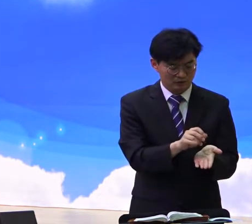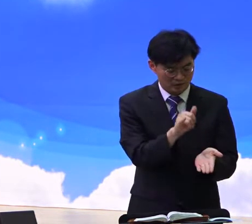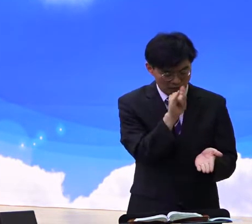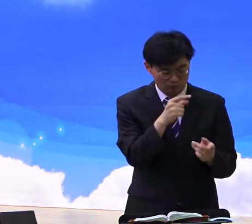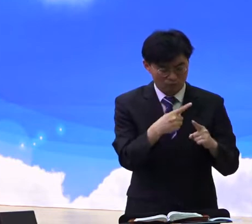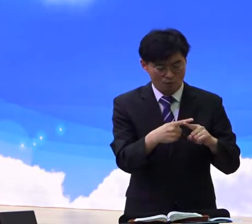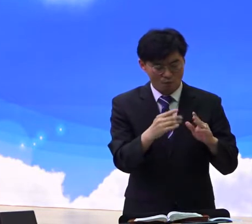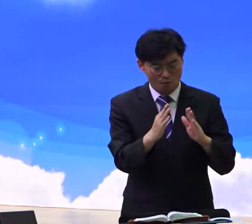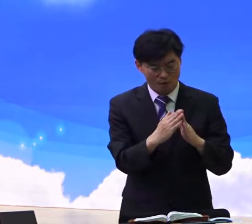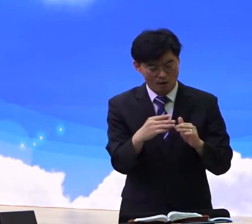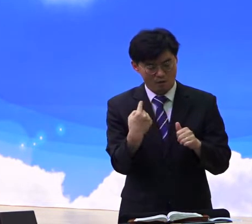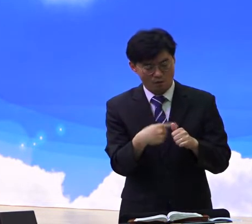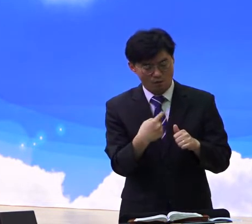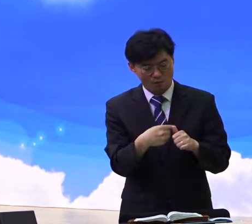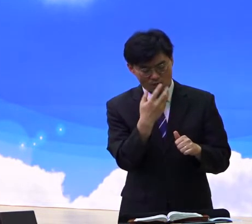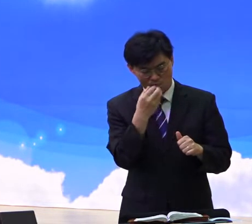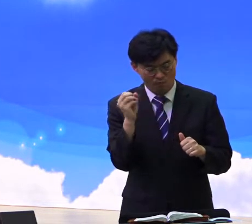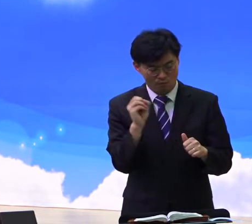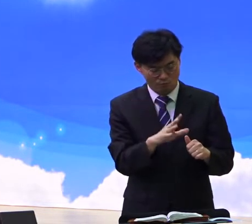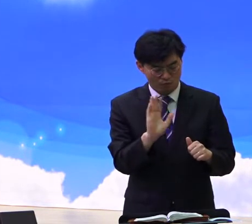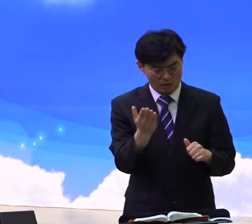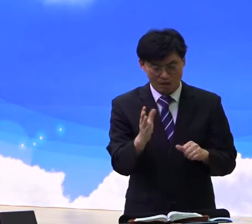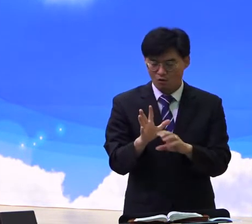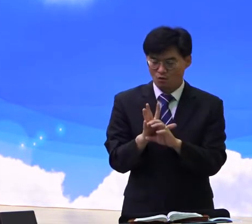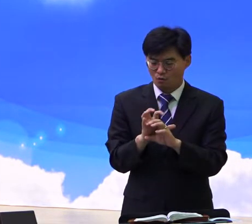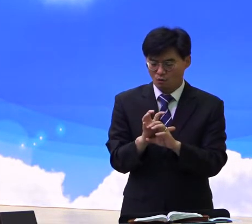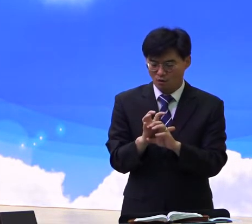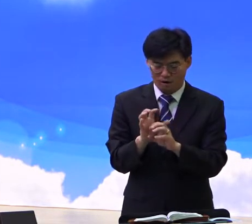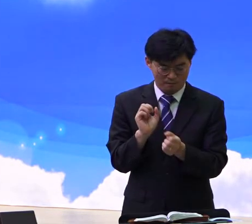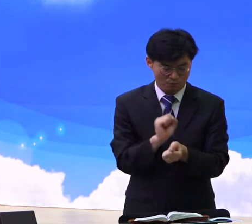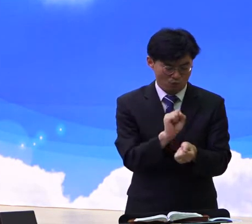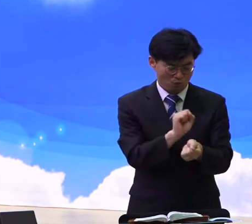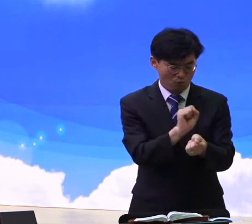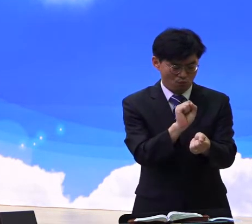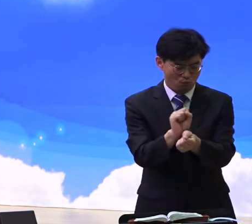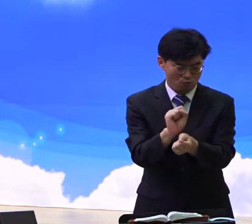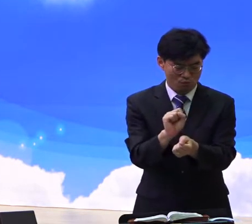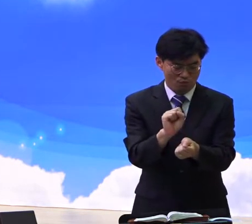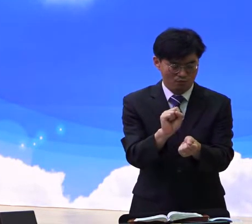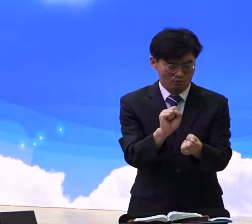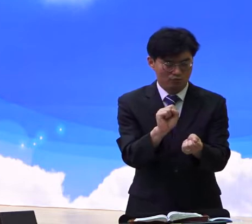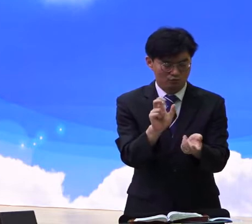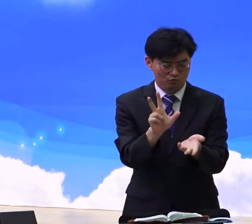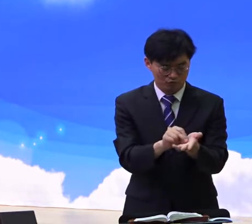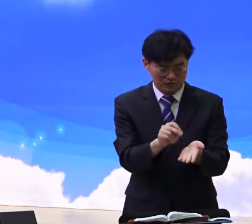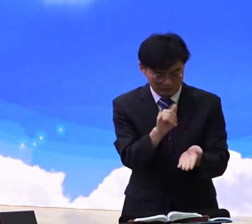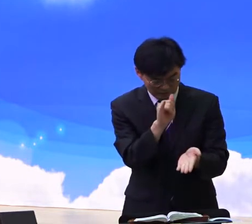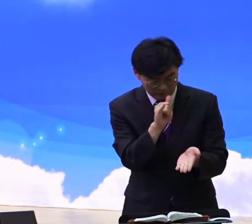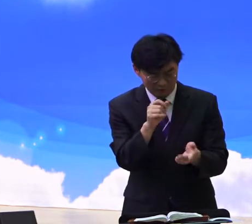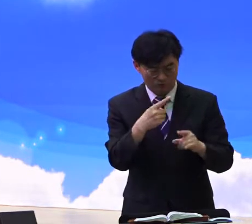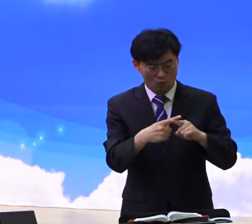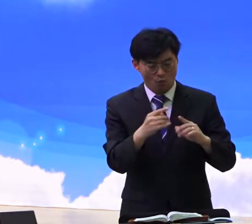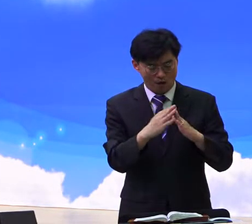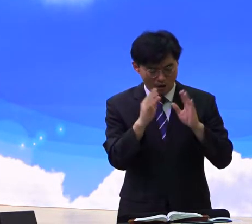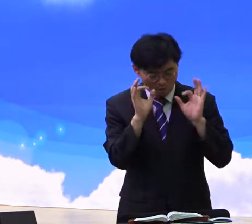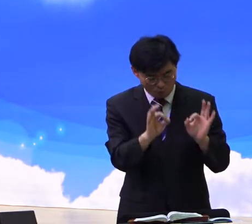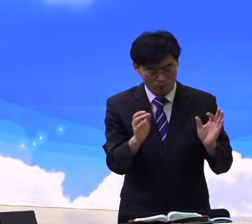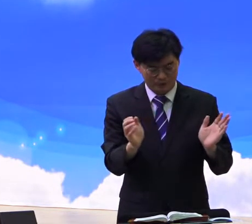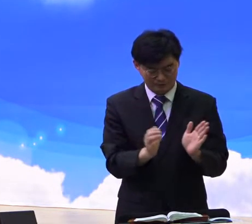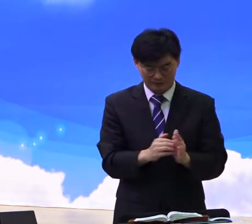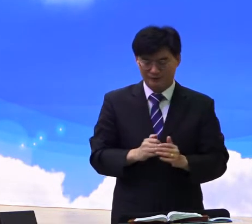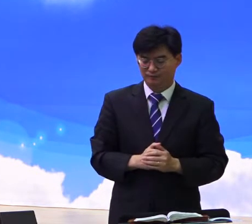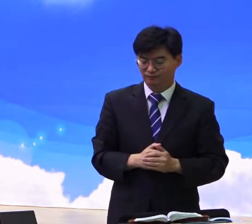되며 코로나 전파의 운영이 되는 사실들을 우리들은 목격하였습니다. 그럼에도 불구하고 우리